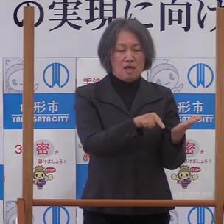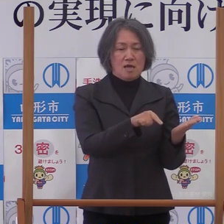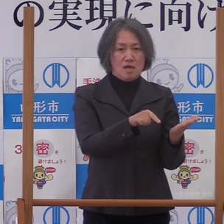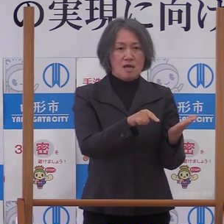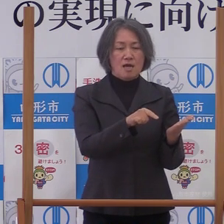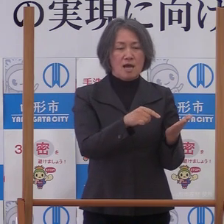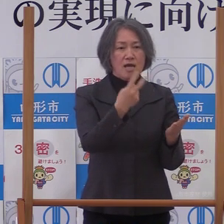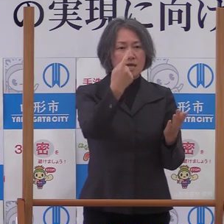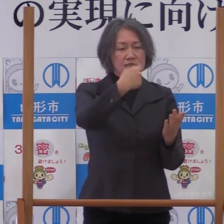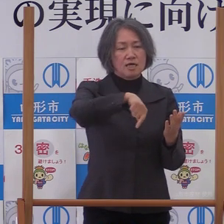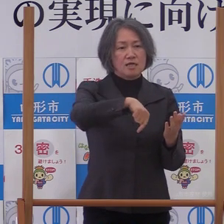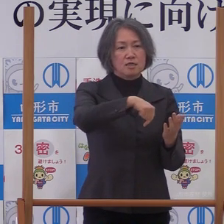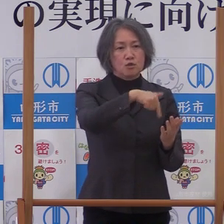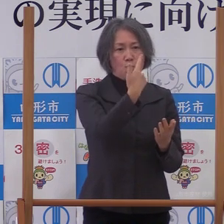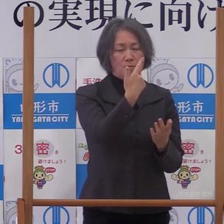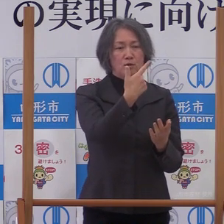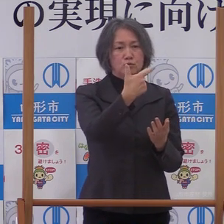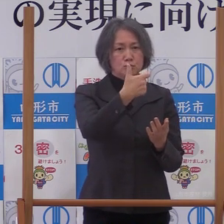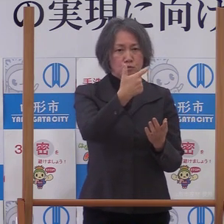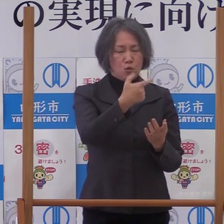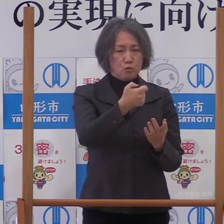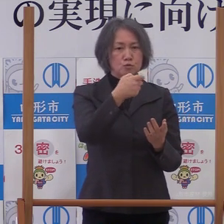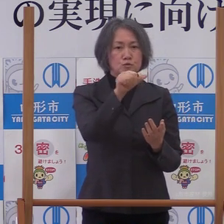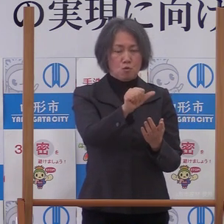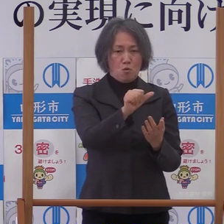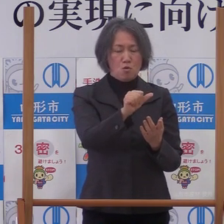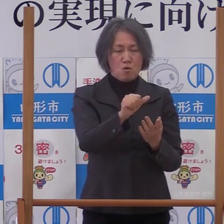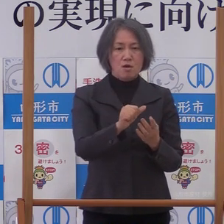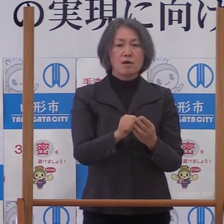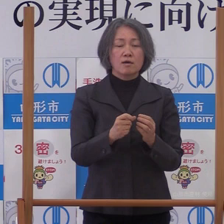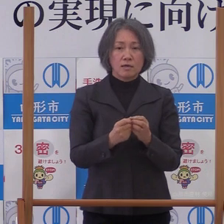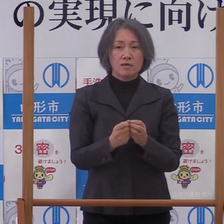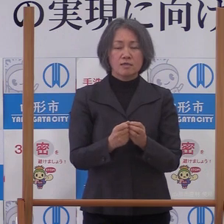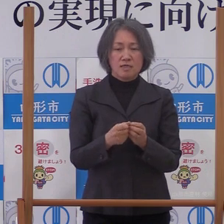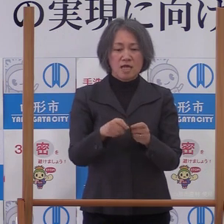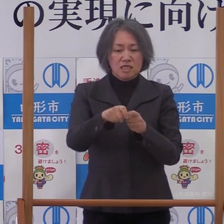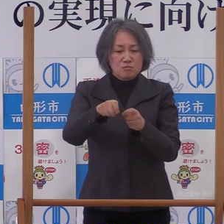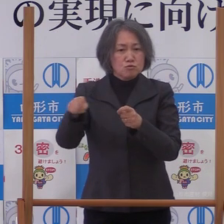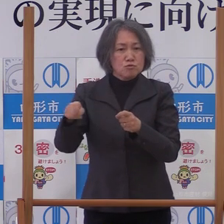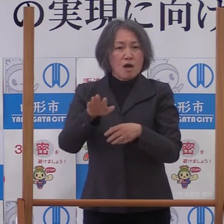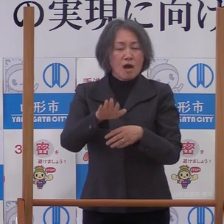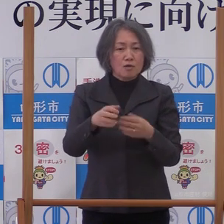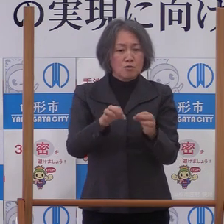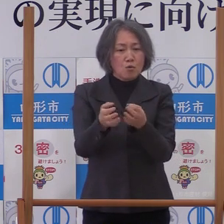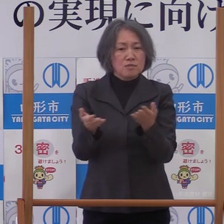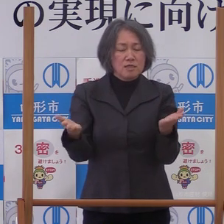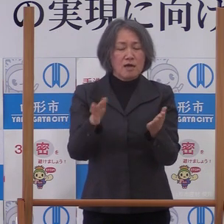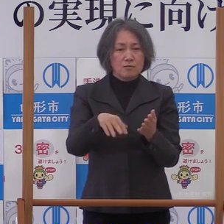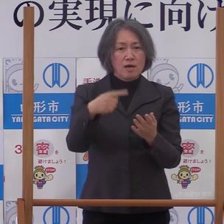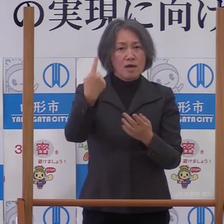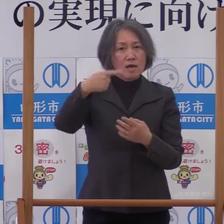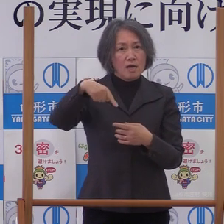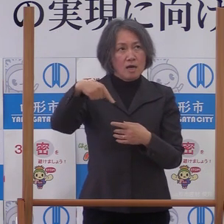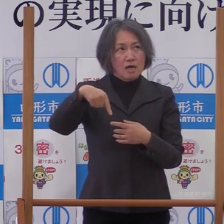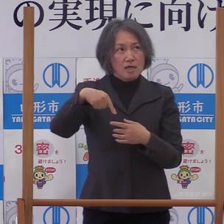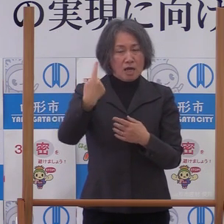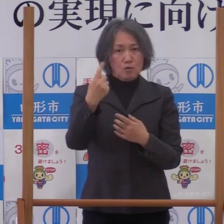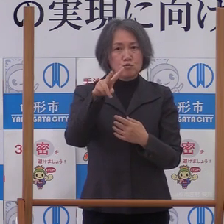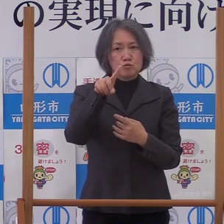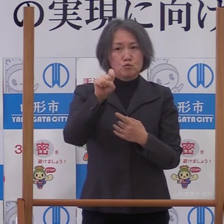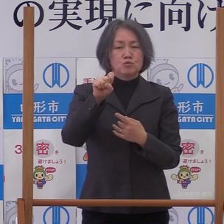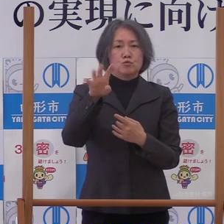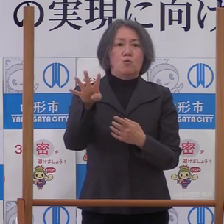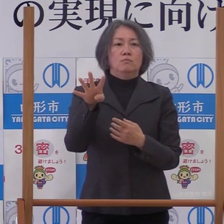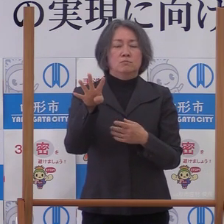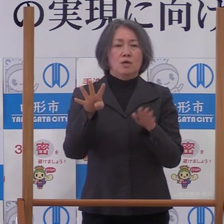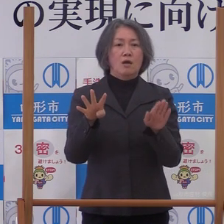らが、1665、あと複数店舗を経営していらっしゃる方、そちらが114程度相当してござい